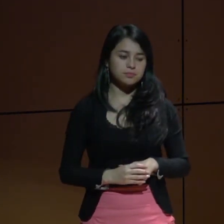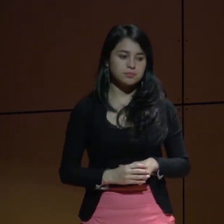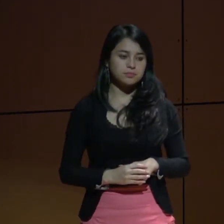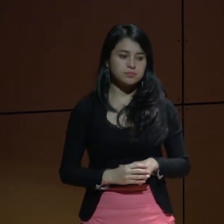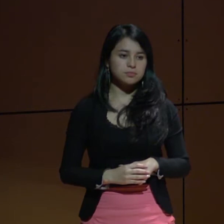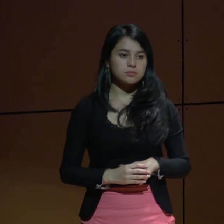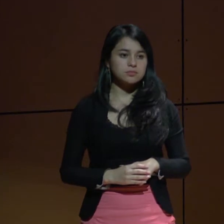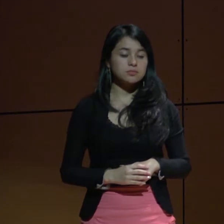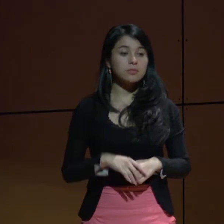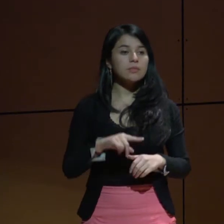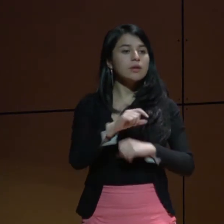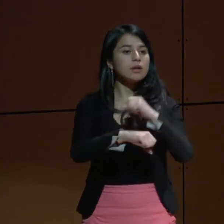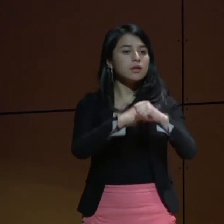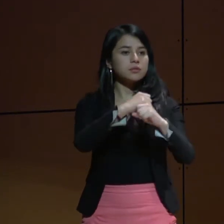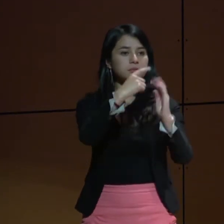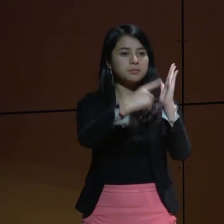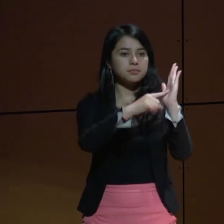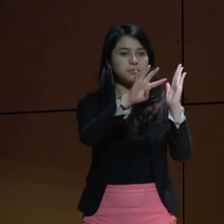En